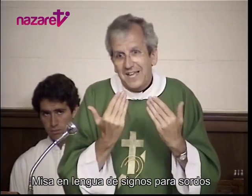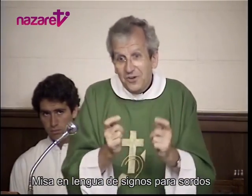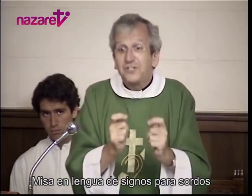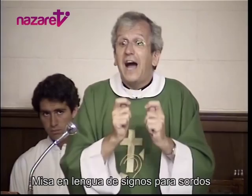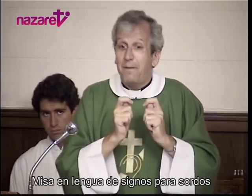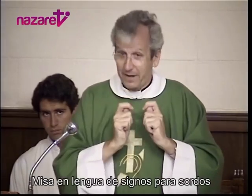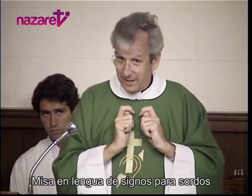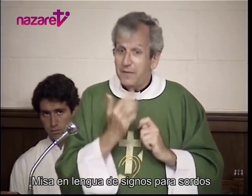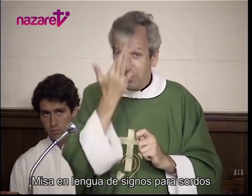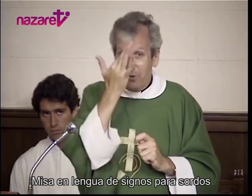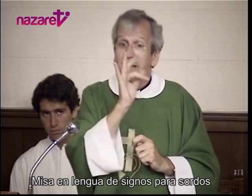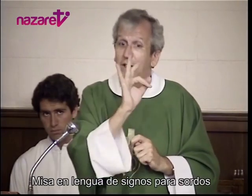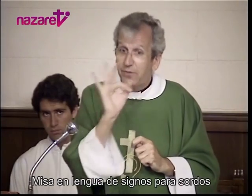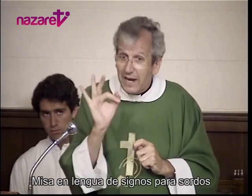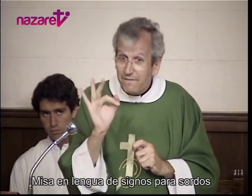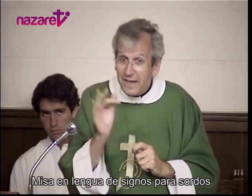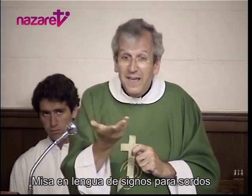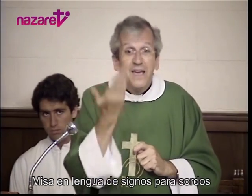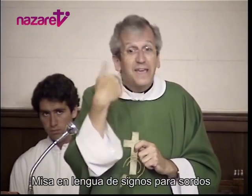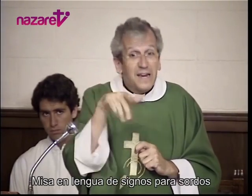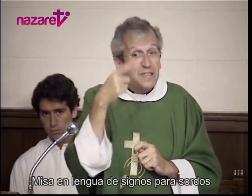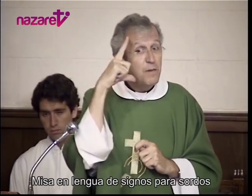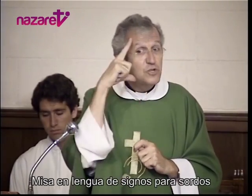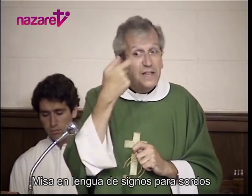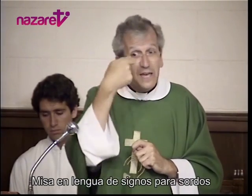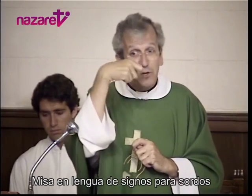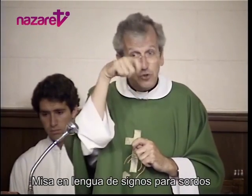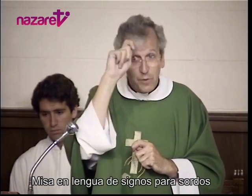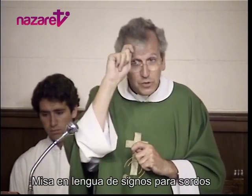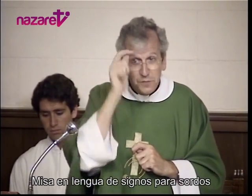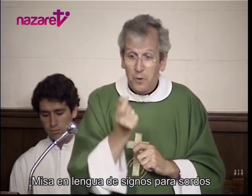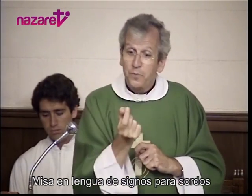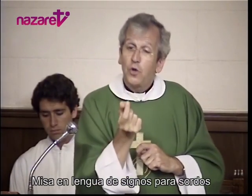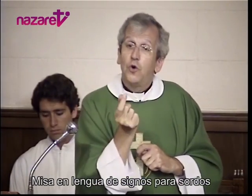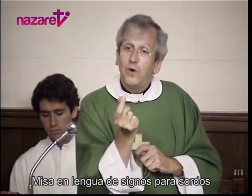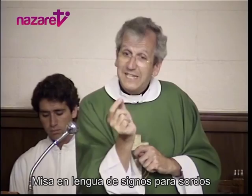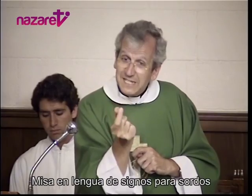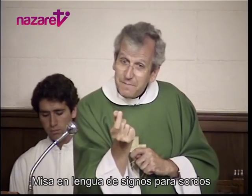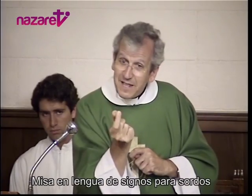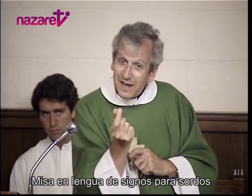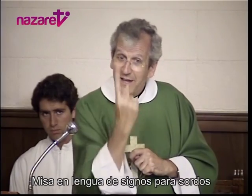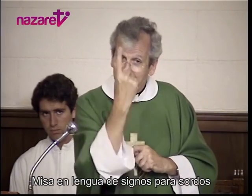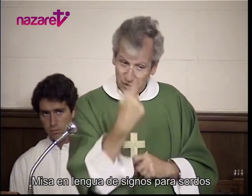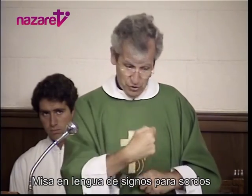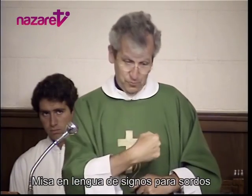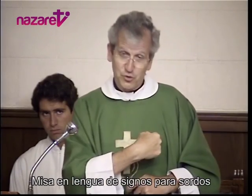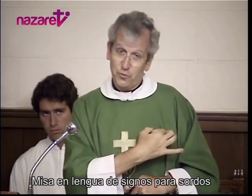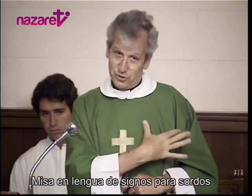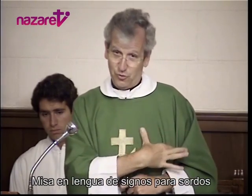Dios haber recibido el don de la fe que recibimos el día de nuestro bautismo, como esa semilla que Dios puso en nuestro